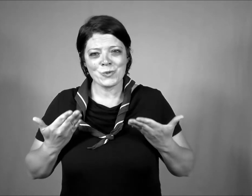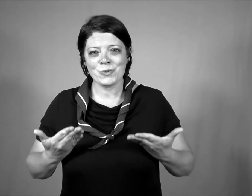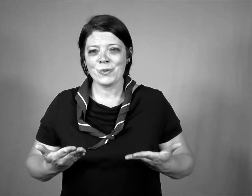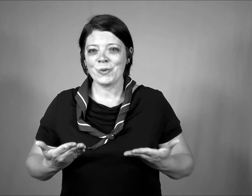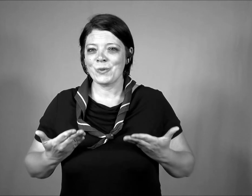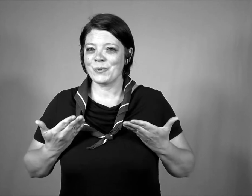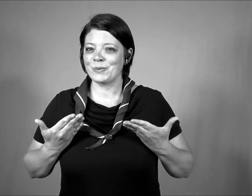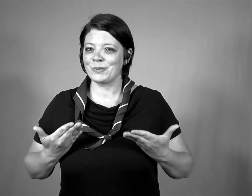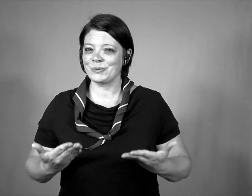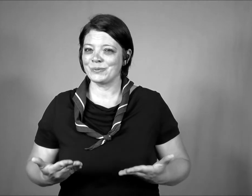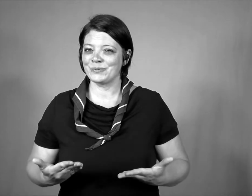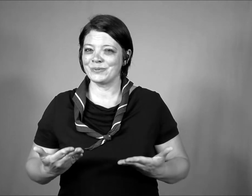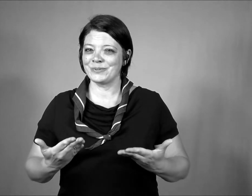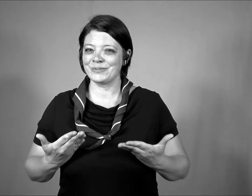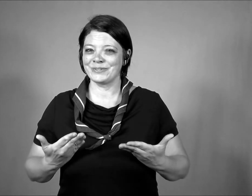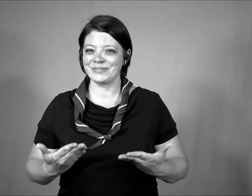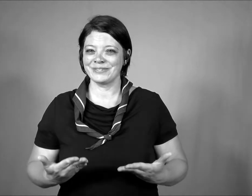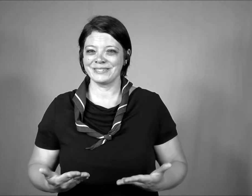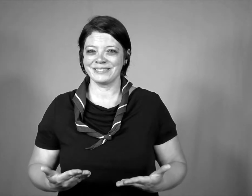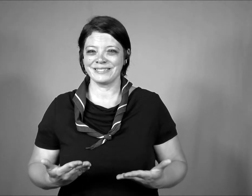a vécue aujourd'hui.